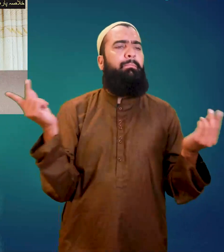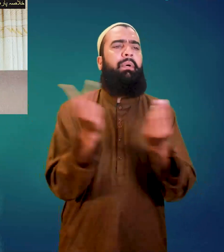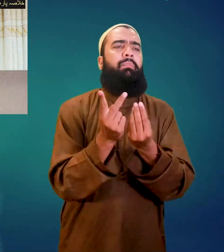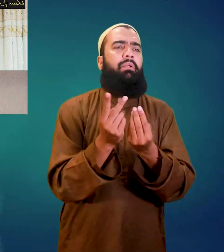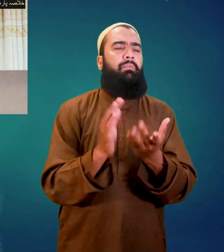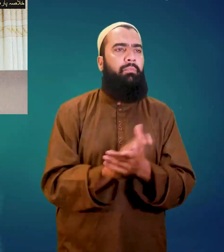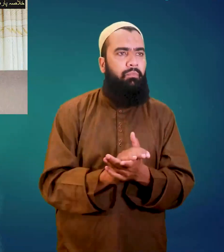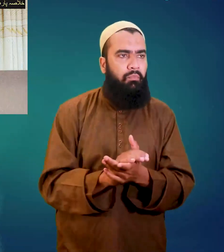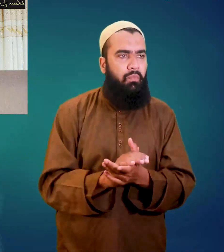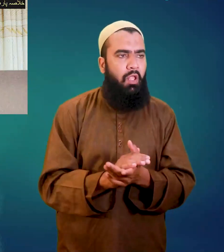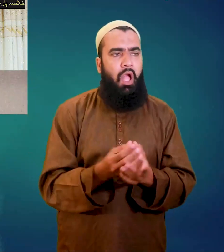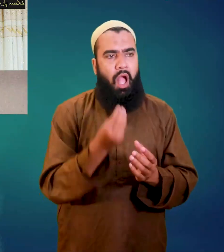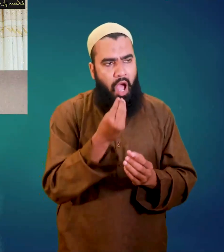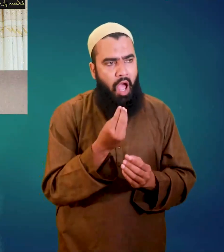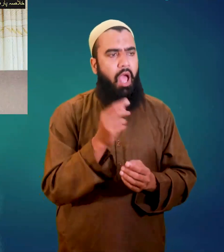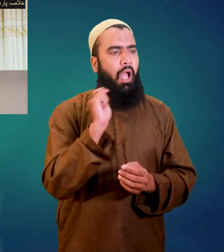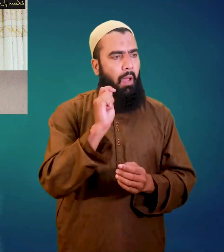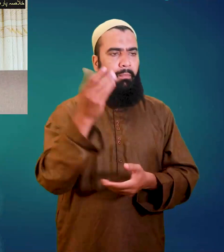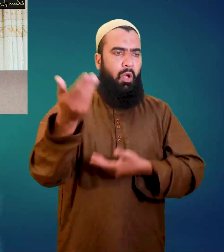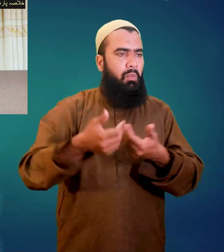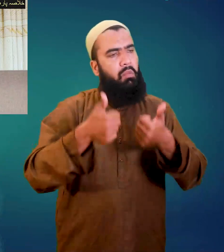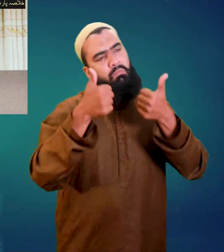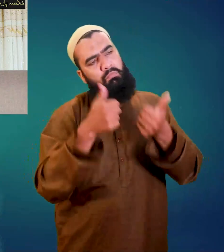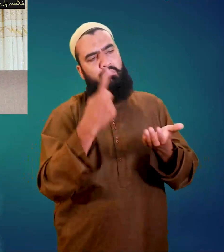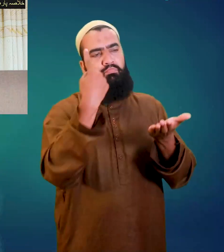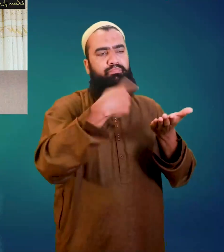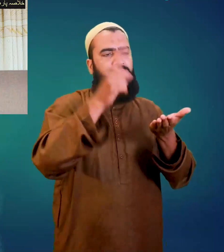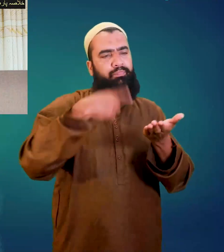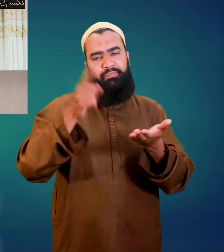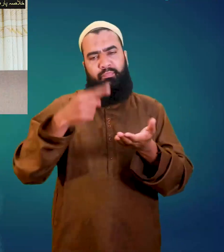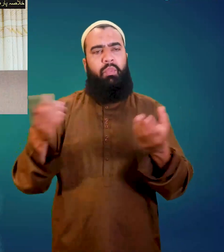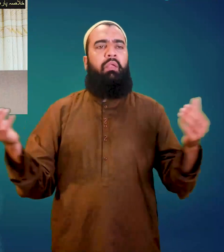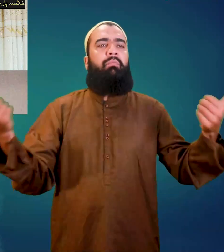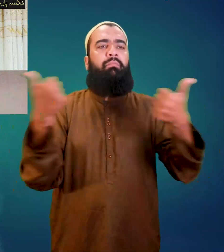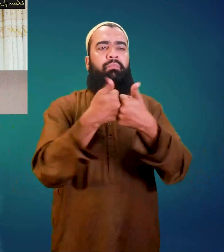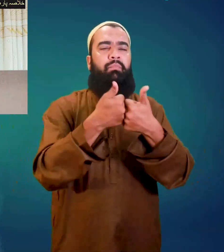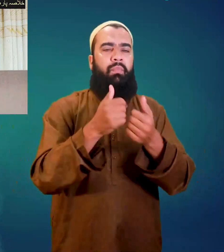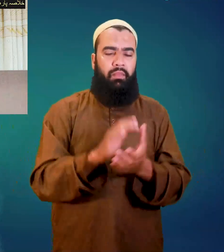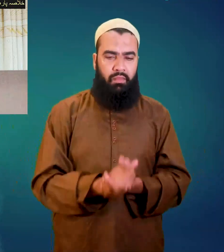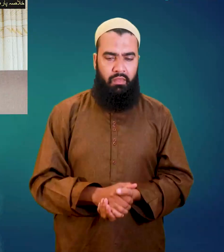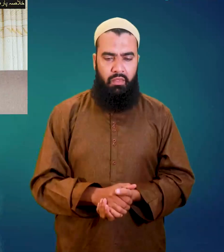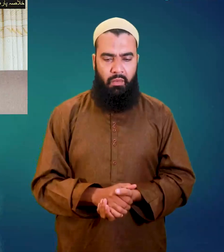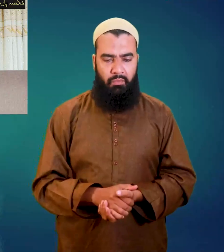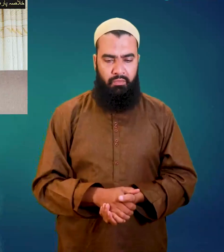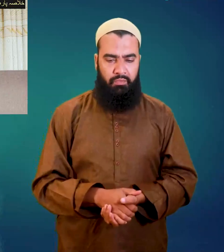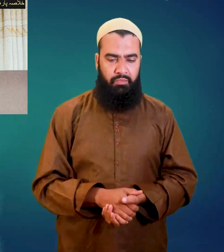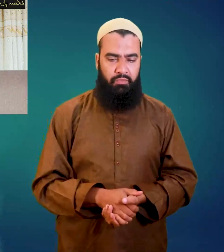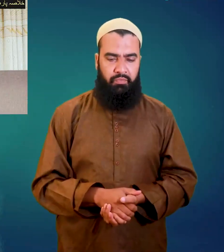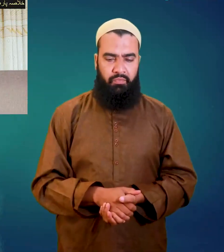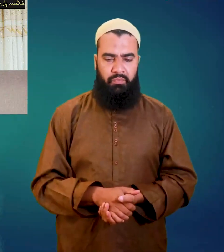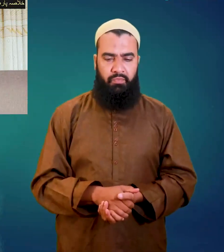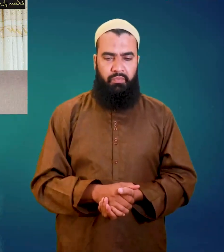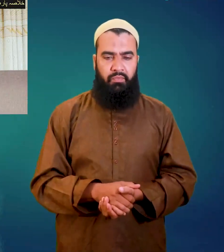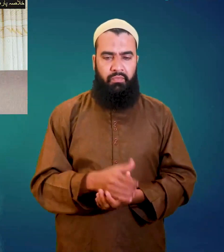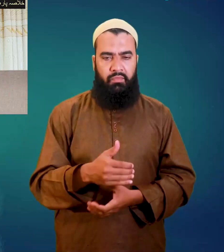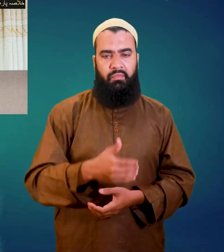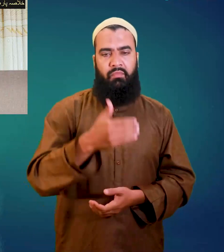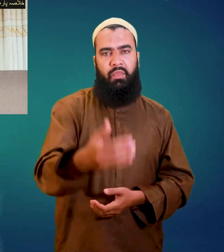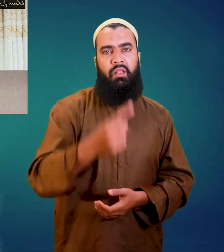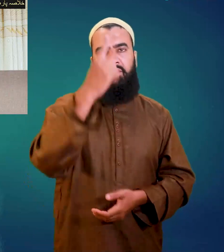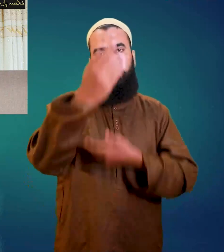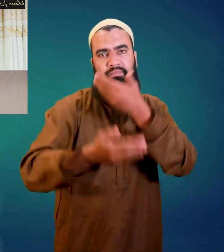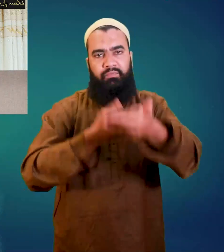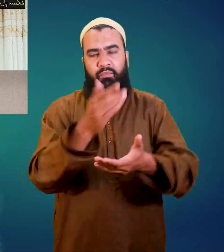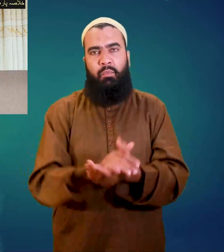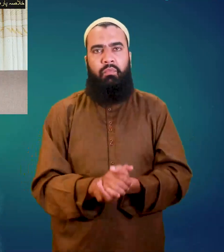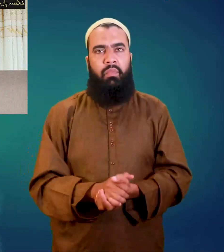رکوع نمبر 17 آیت نمبر 10، وَيَجْعَلْ لَكَ قُصُورًا، اگر اللہ چاہے تو آپ کے لیے محل بنا دے۔